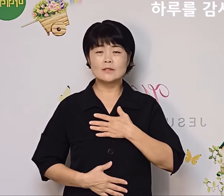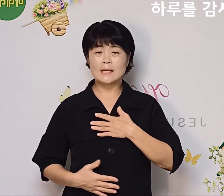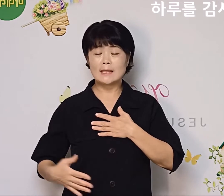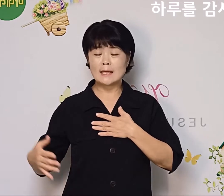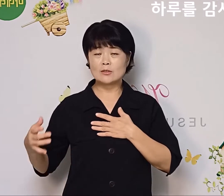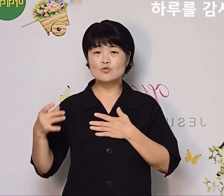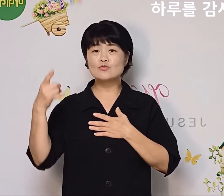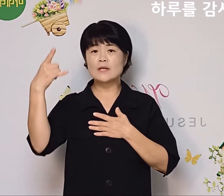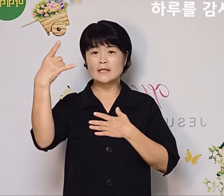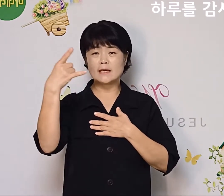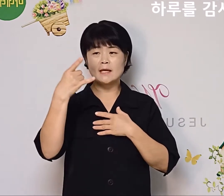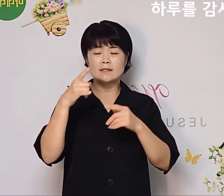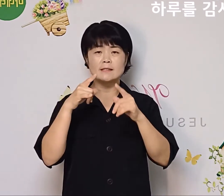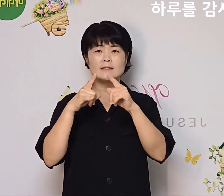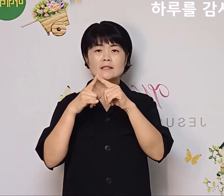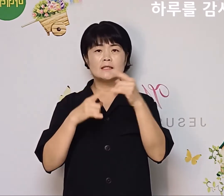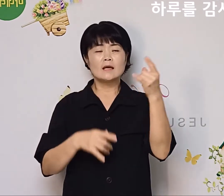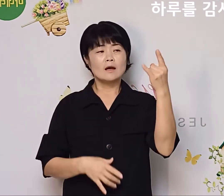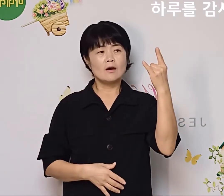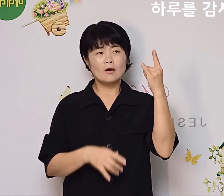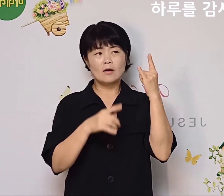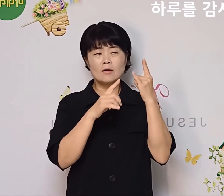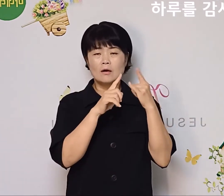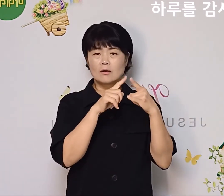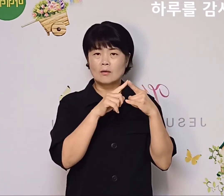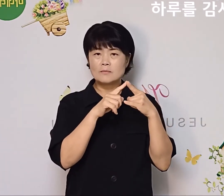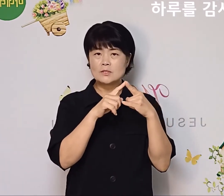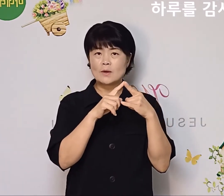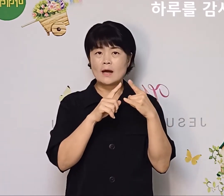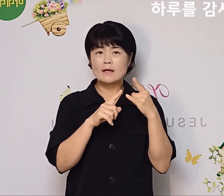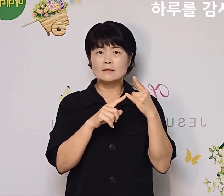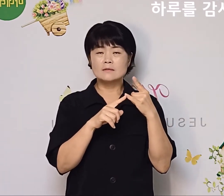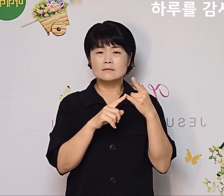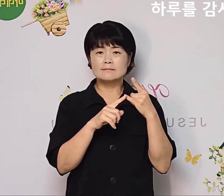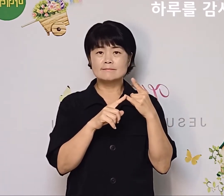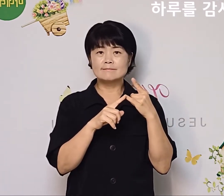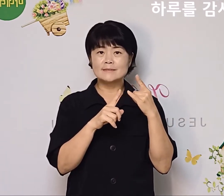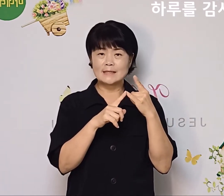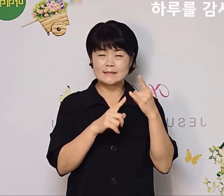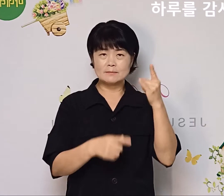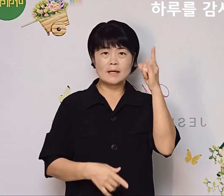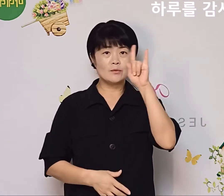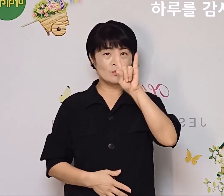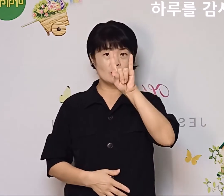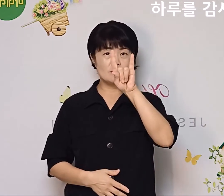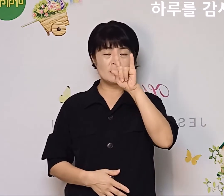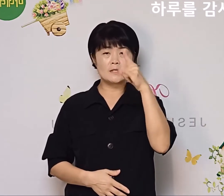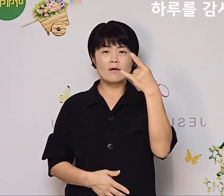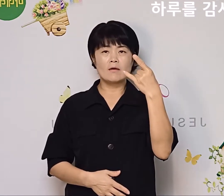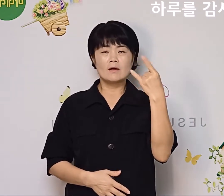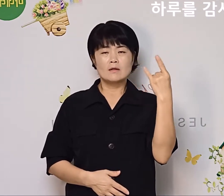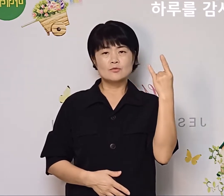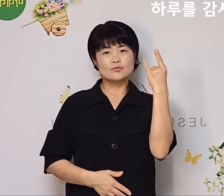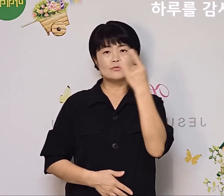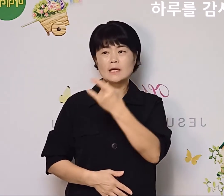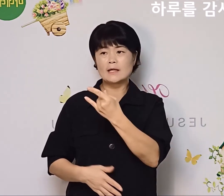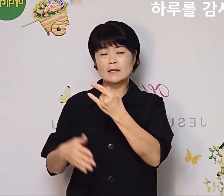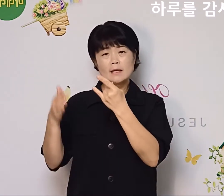걸 내게 누구에게 할 때는 검지와 약지만 이렇게 피셔서 누군가에게